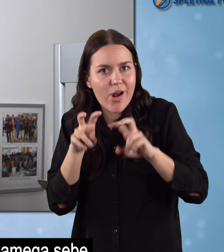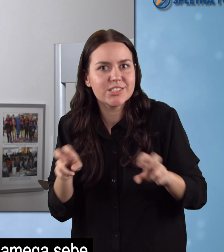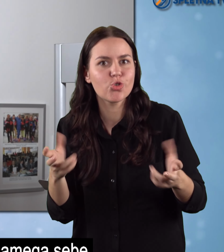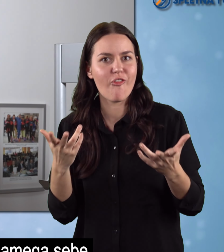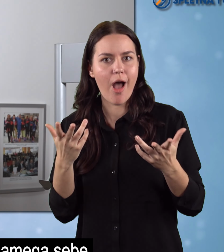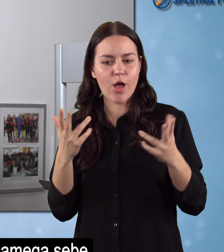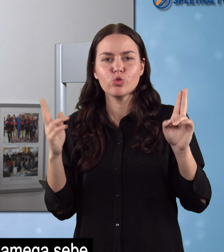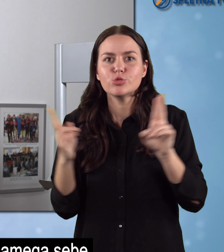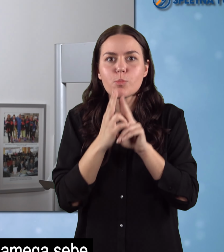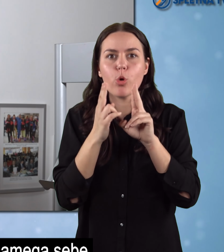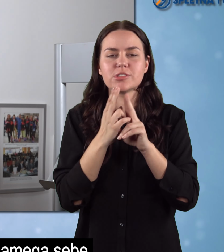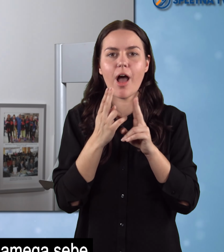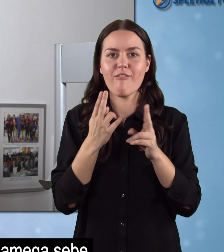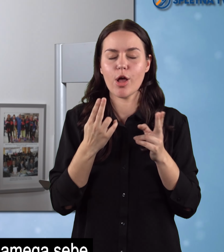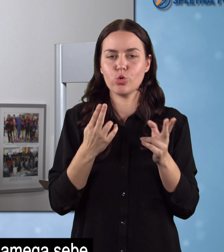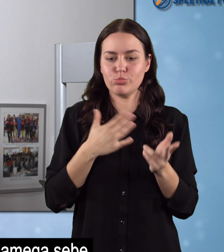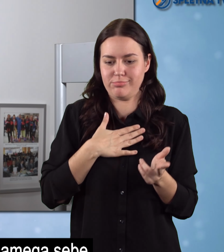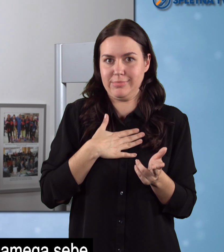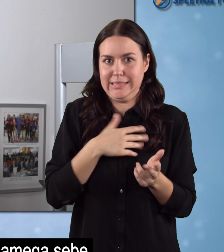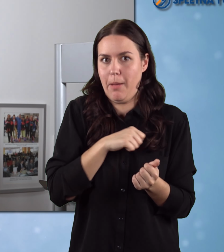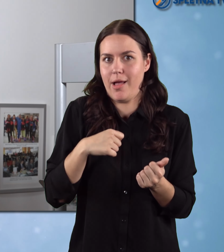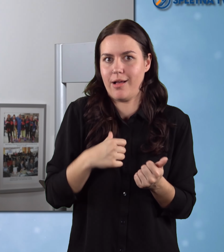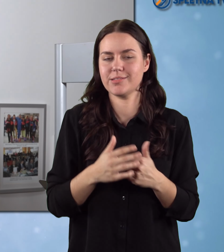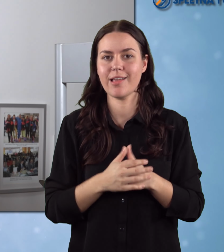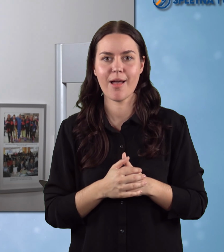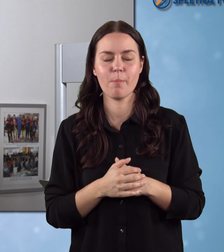po spoznavanju samega sebe.